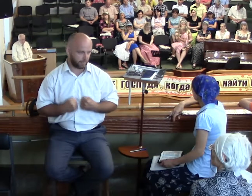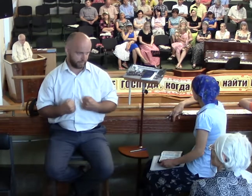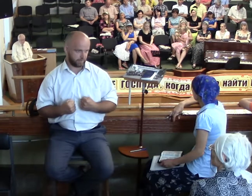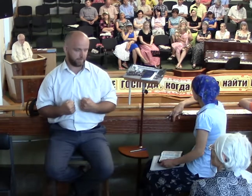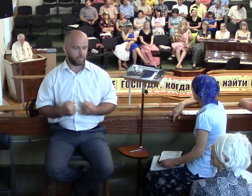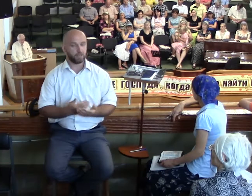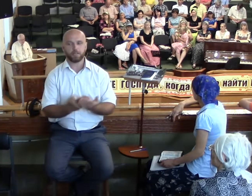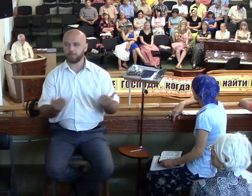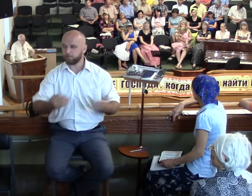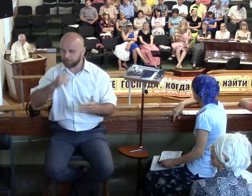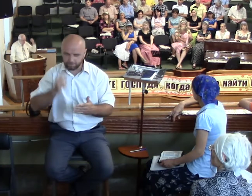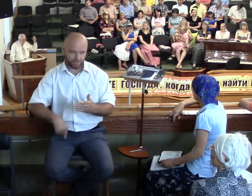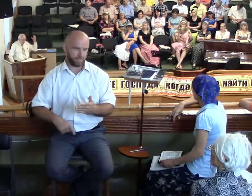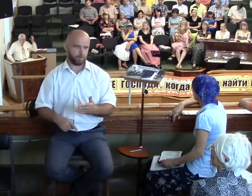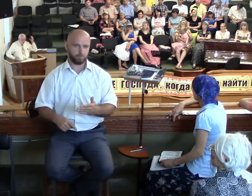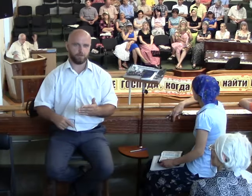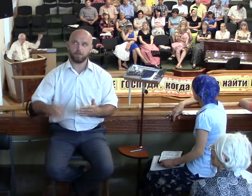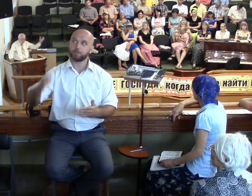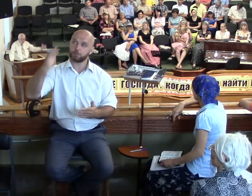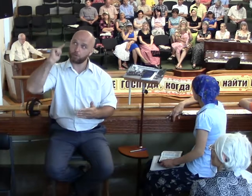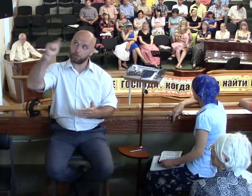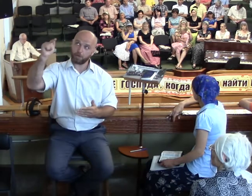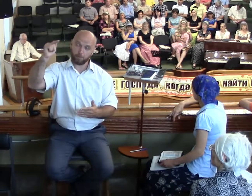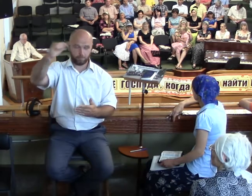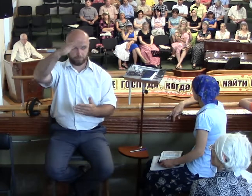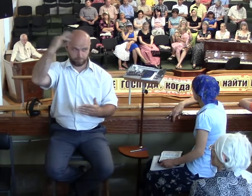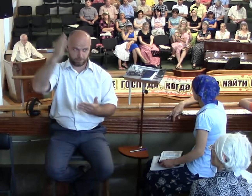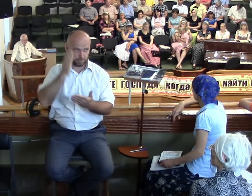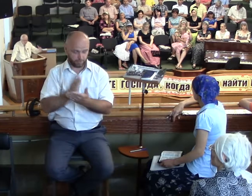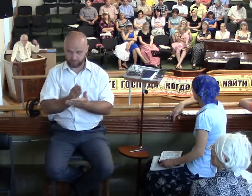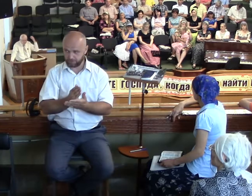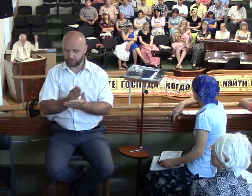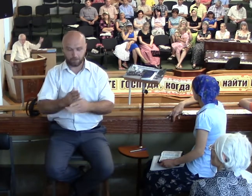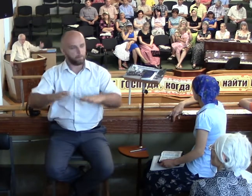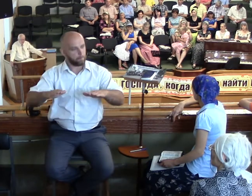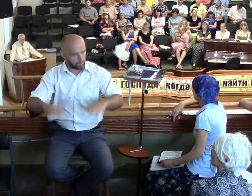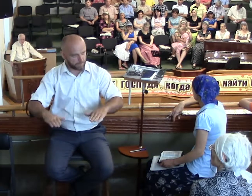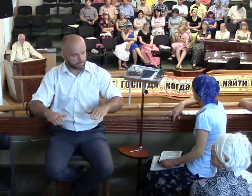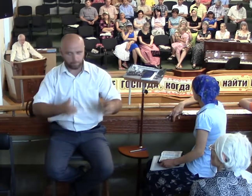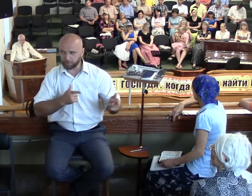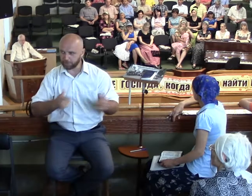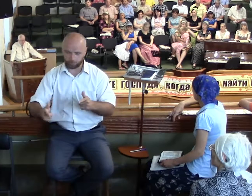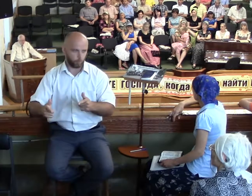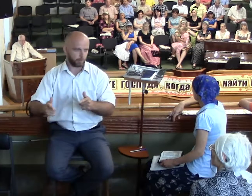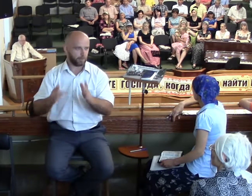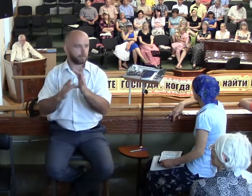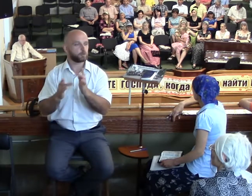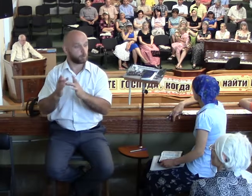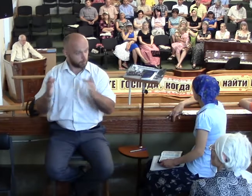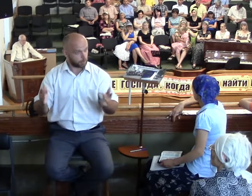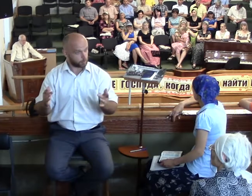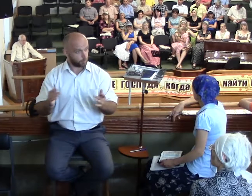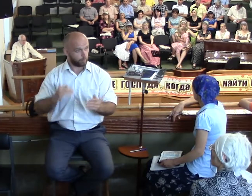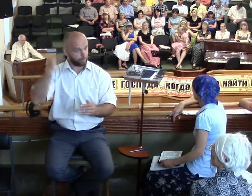мы верим в будущее, мы верим в то, что там есть банк такой небесный, куда все, что